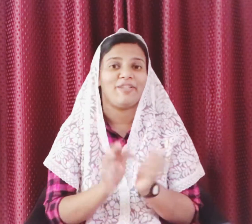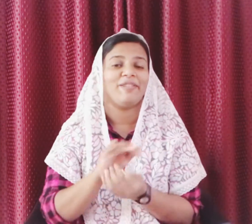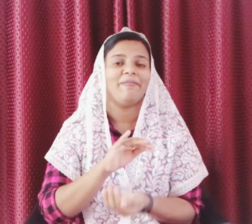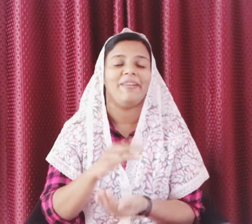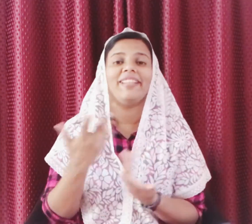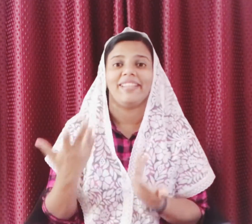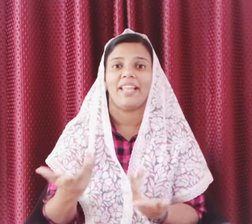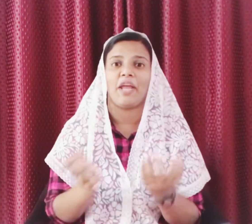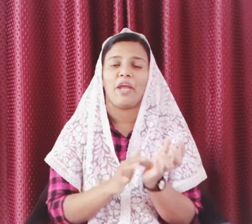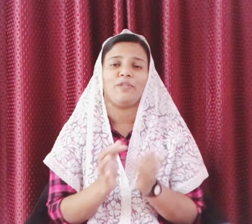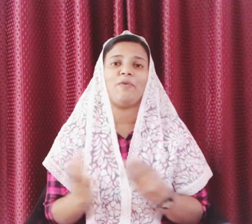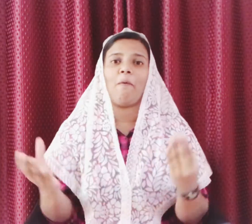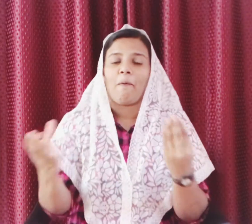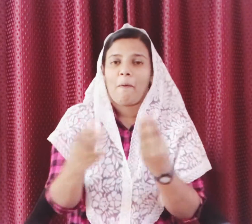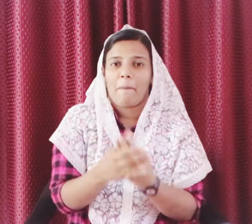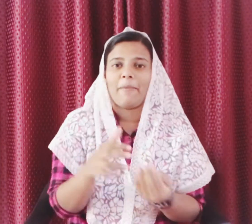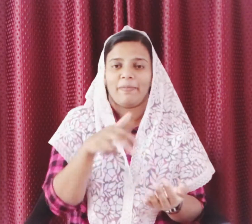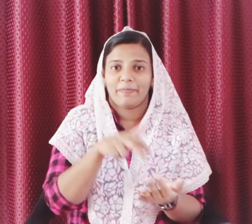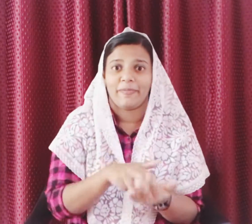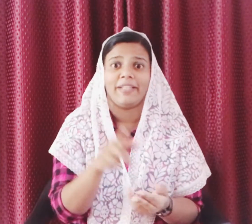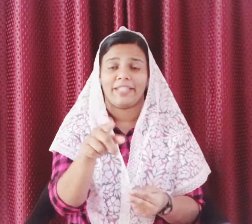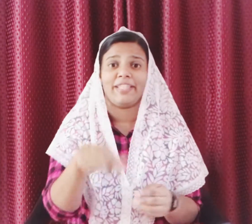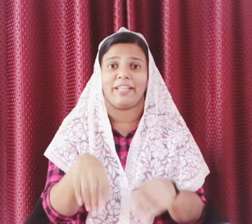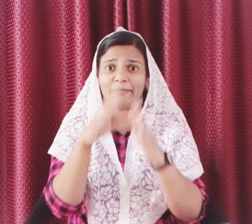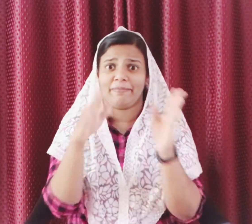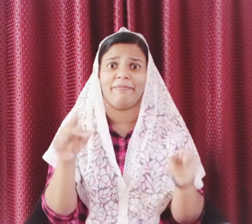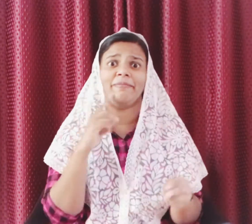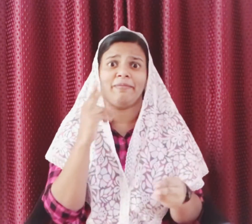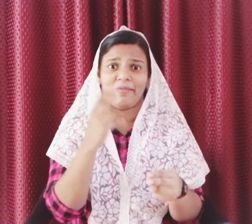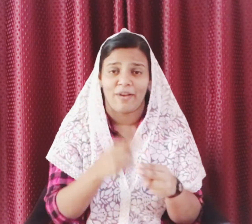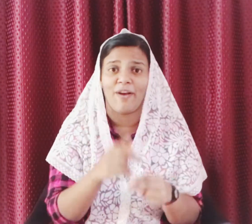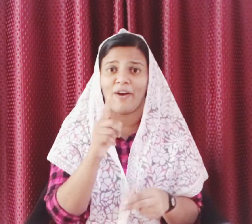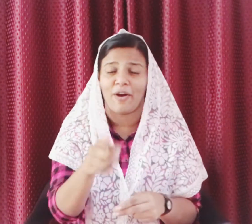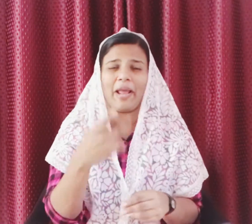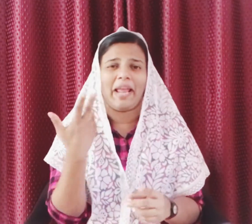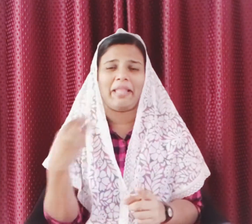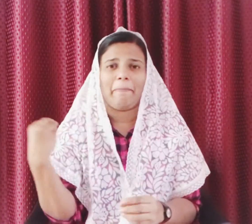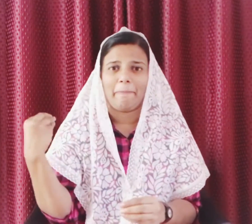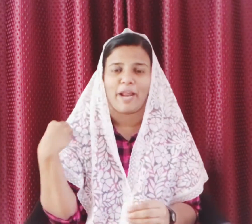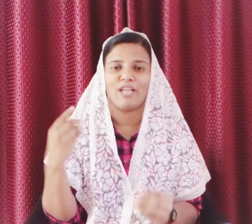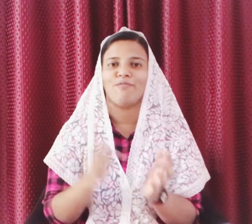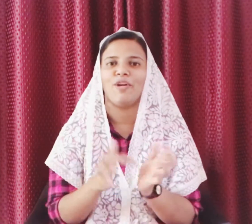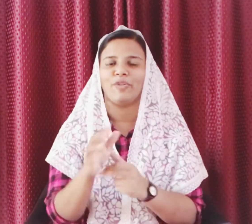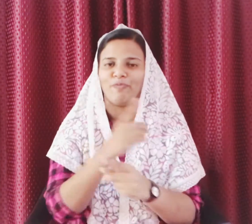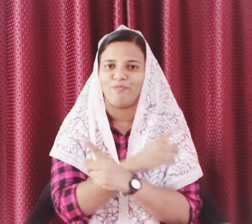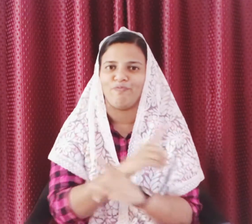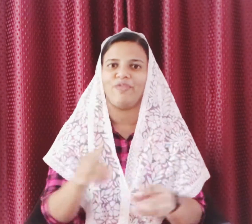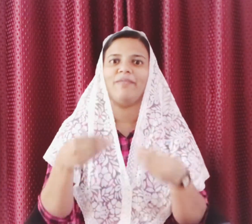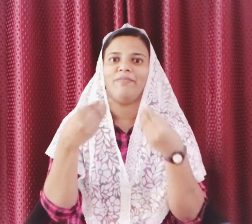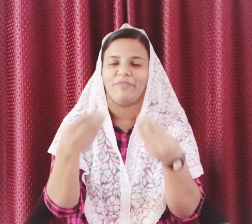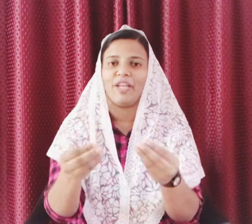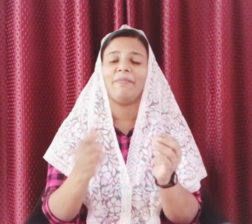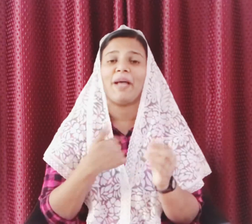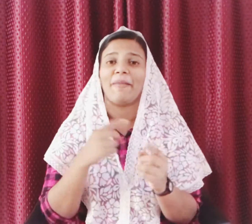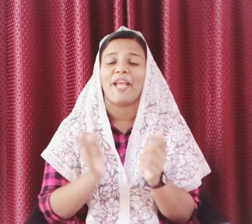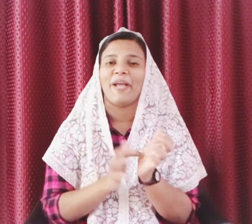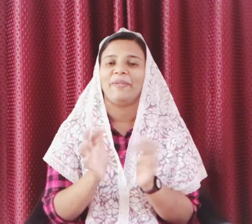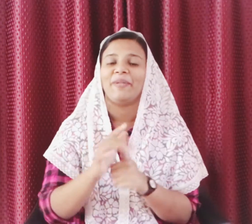പൈതലേ, നമ്മൾ അവനോട് പറ്റിയിരിക്കുവാൻ തയ്യാറായാൽ ഏത് പ്രശ്നത്തിൻ്റെ നടുവിൽ നിന്നും കർത്താവ് നമ്മളെ വിടുവിക്കും. കാരണം നമ്മുടെ കർത്താവിൻ്റെ